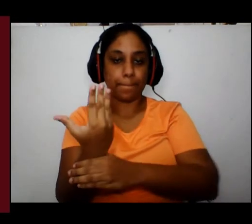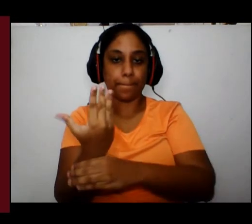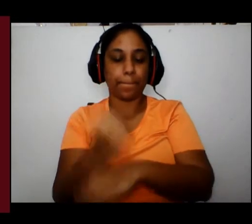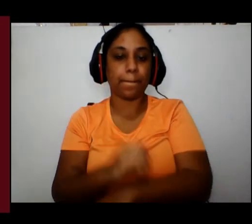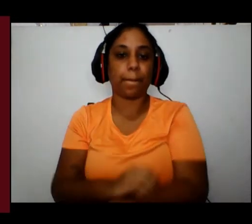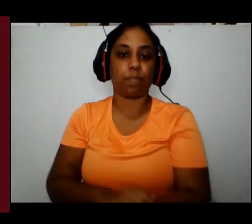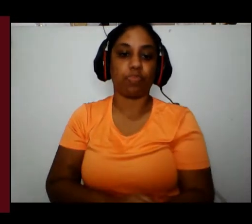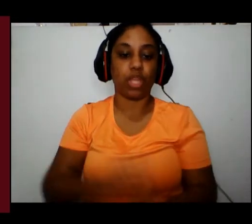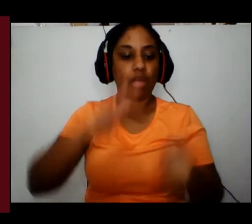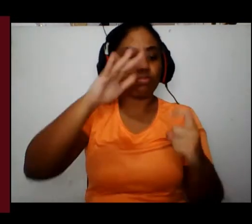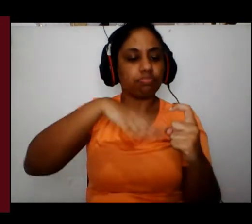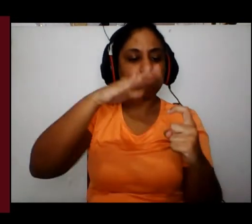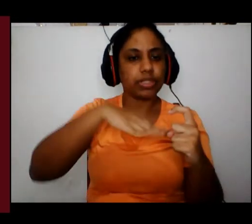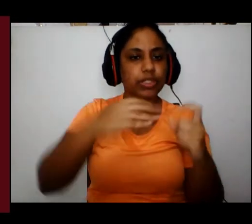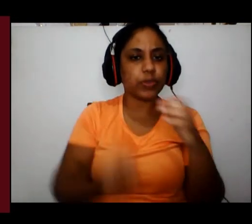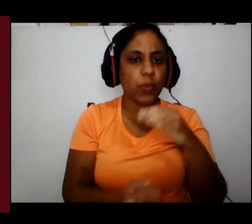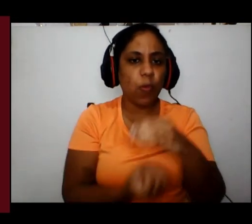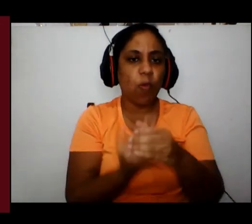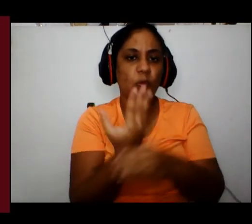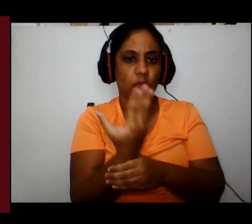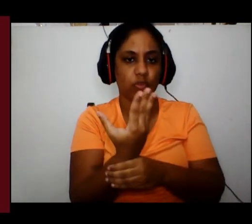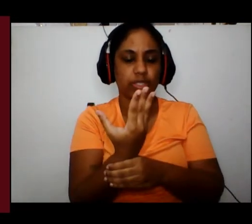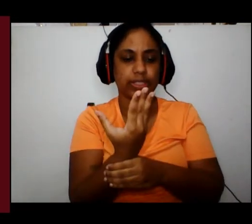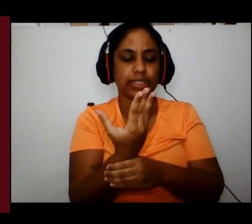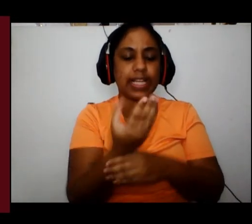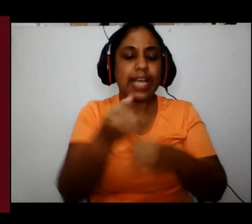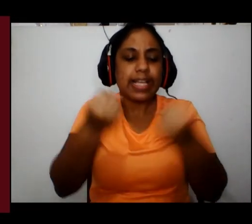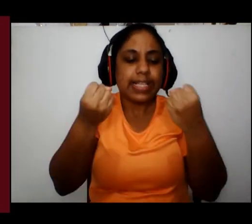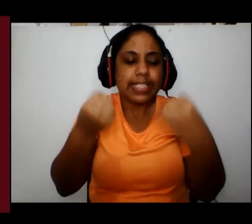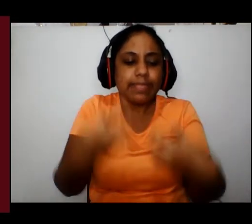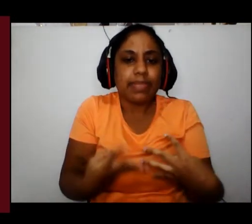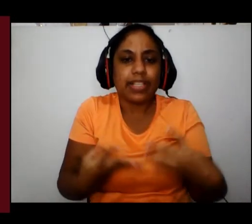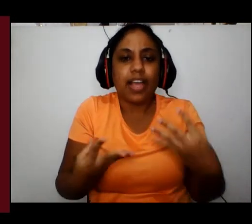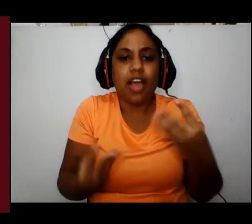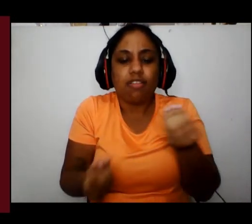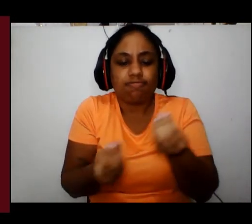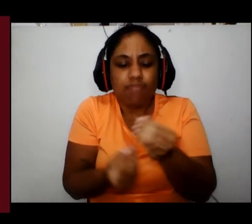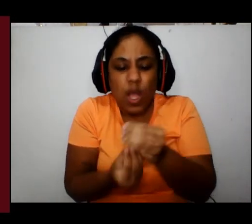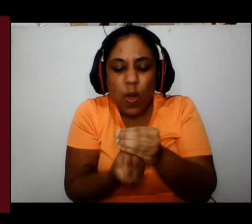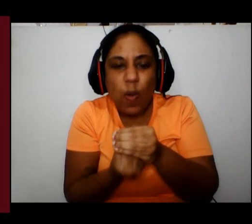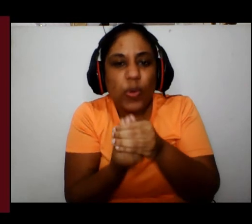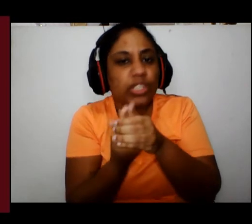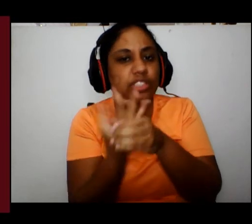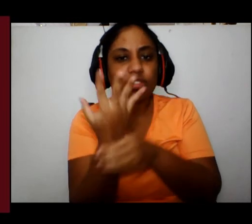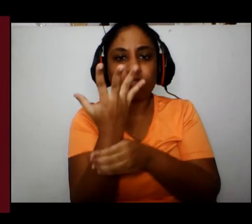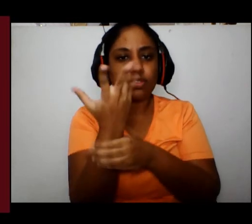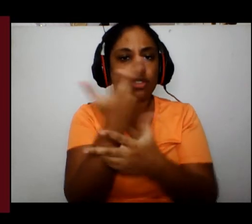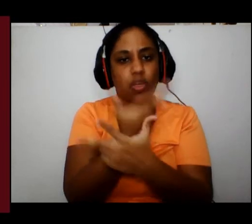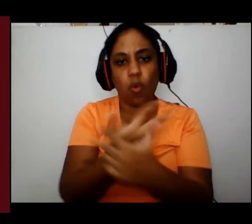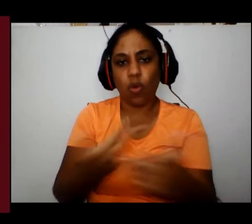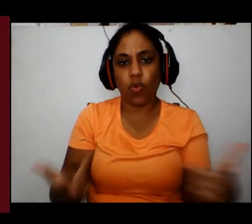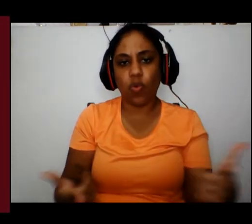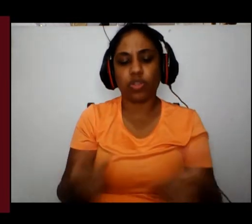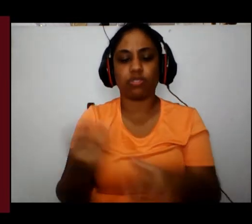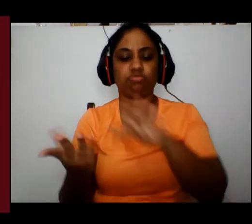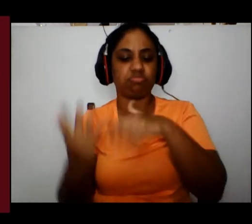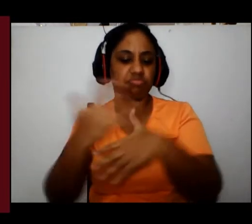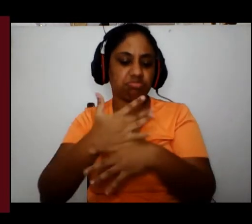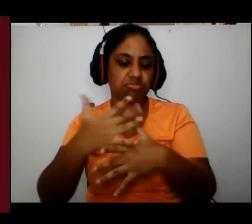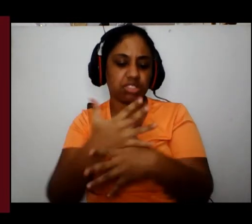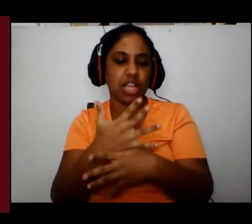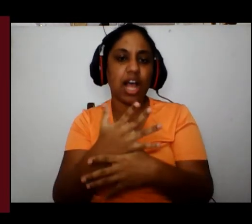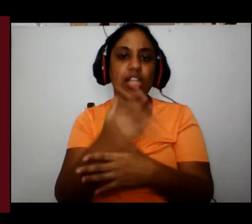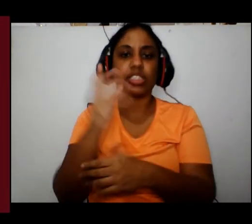religiosa. Enfim, o mito fundante é um mito que explica a origem de algo, a origem de uma cidade,